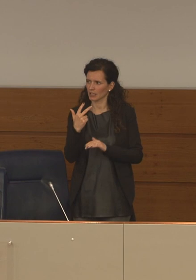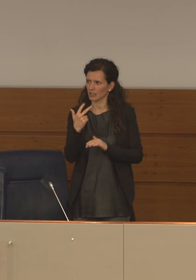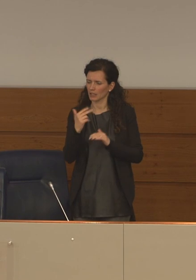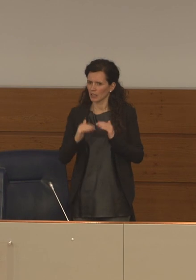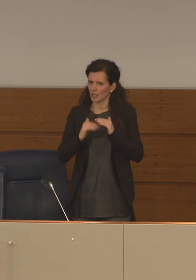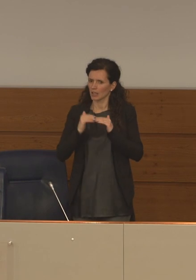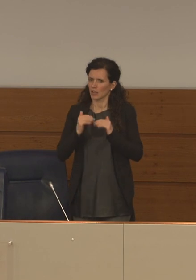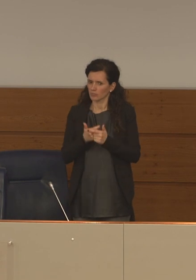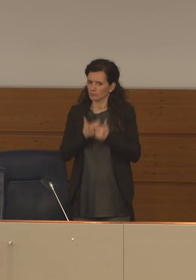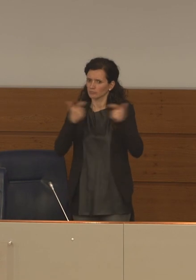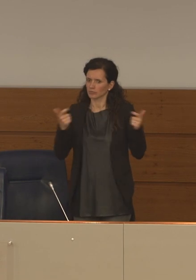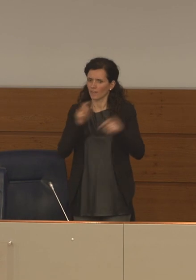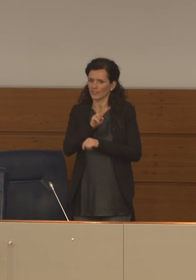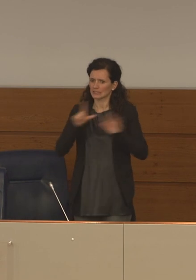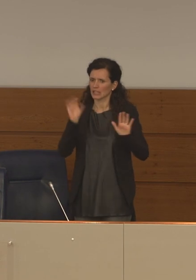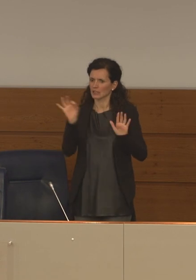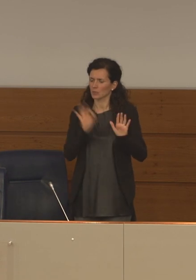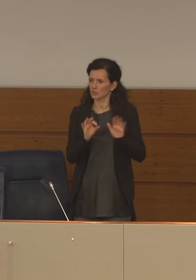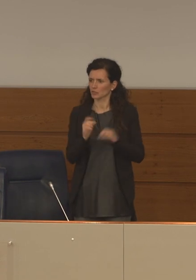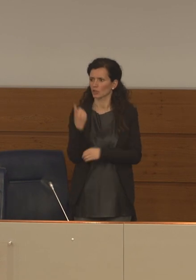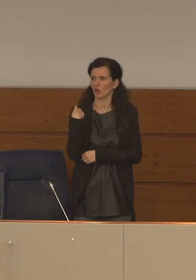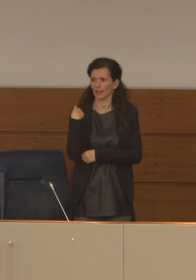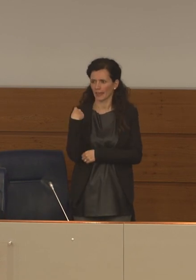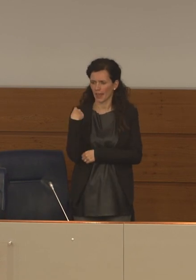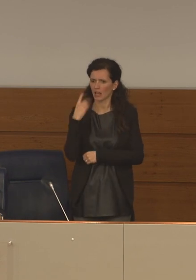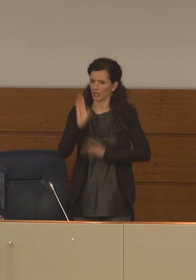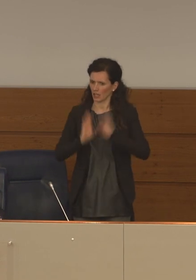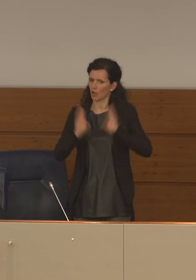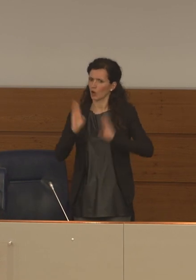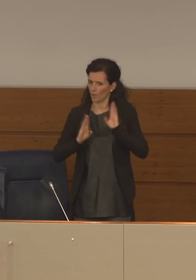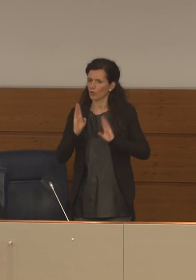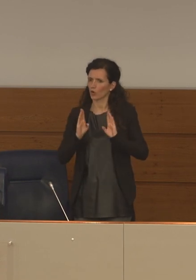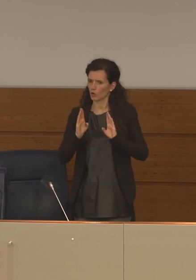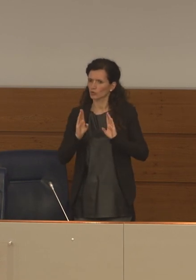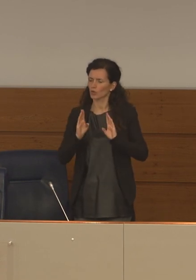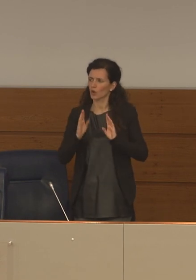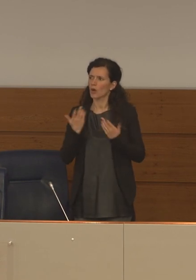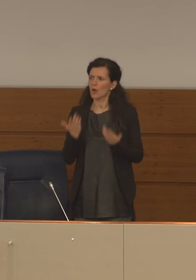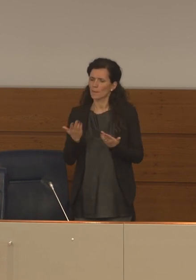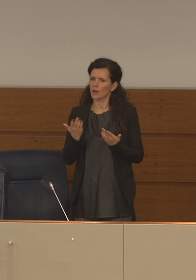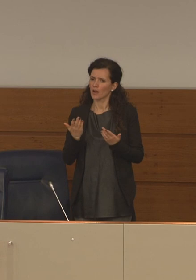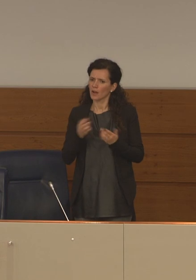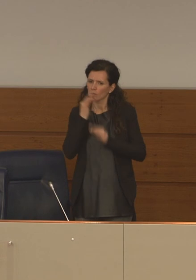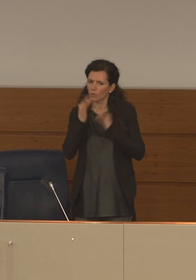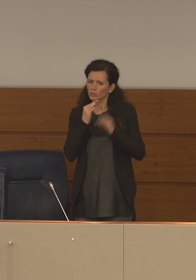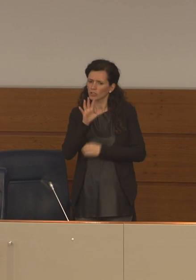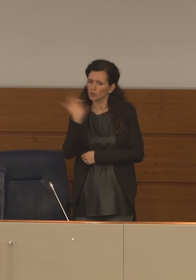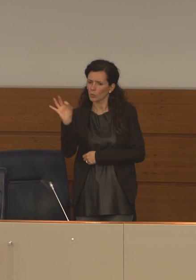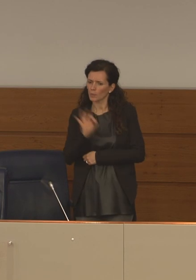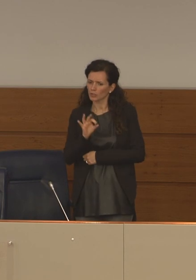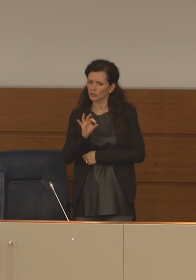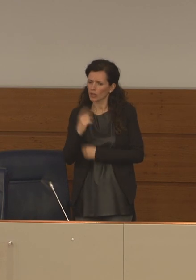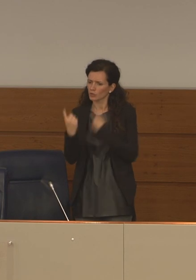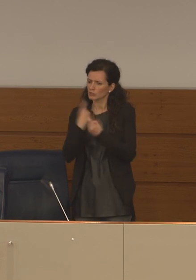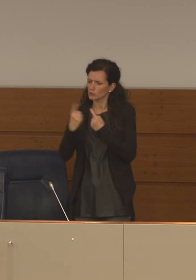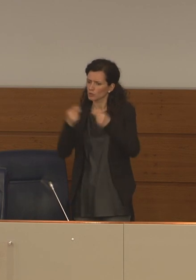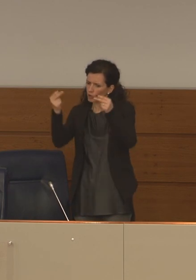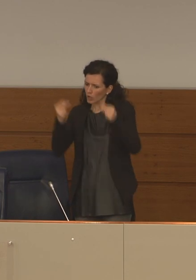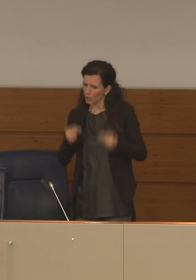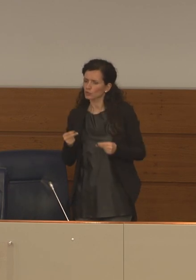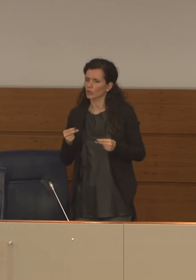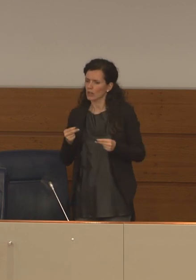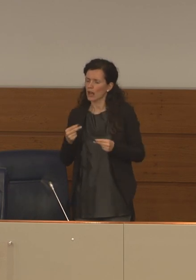per cento circa rispetto a ieri ieri la crescita sarà più sostenuta però sono comunque a spanne il 5 per cento dei casi totali le domande